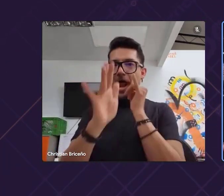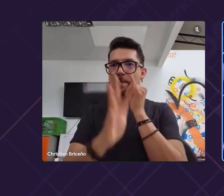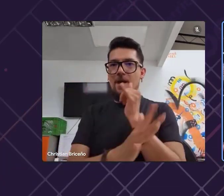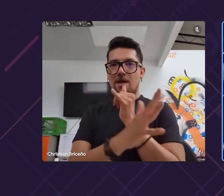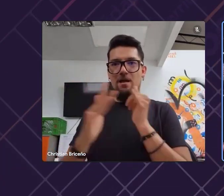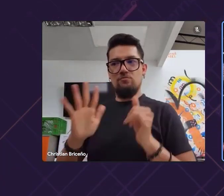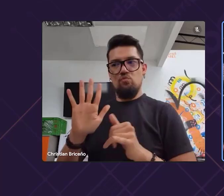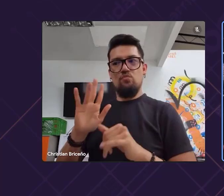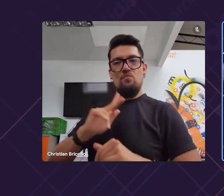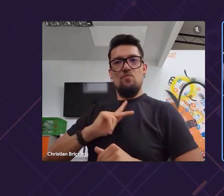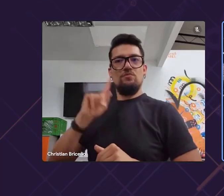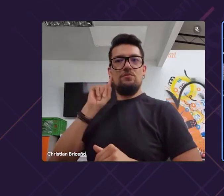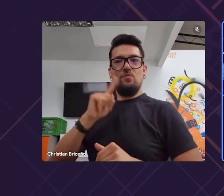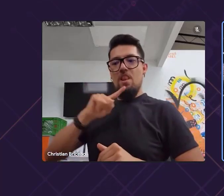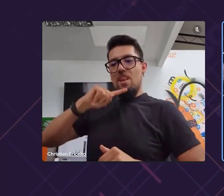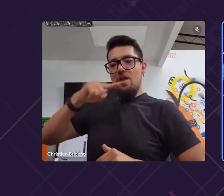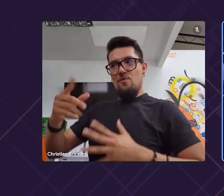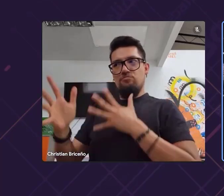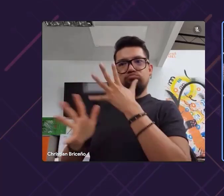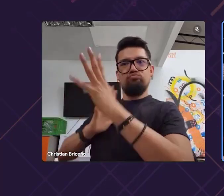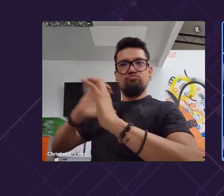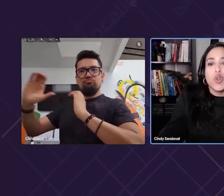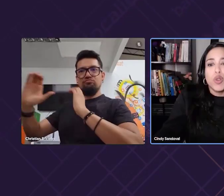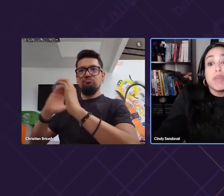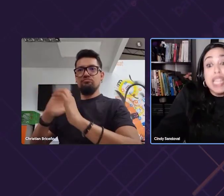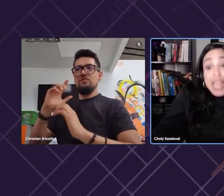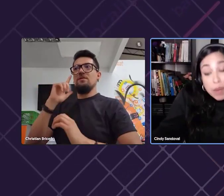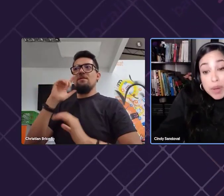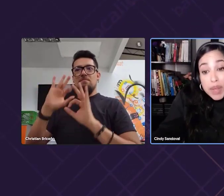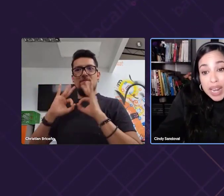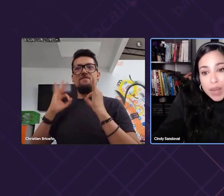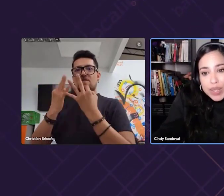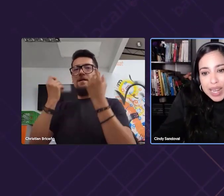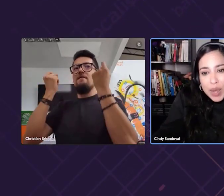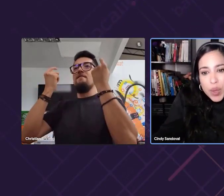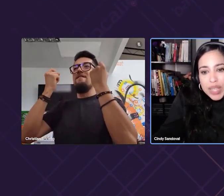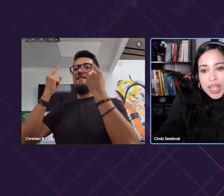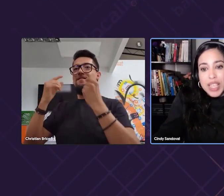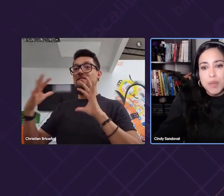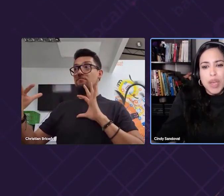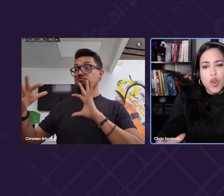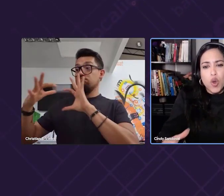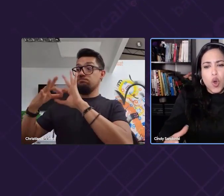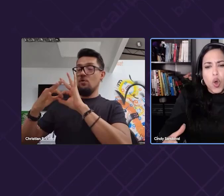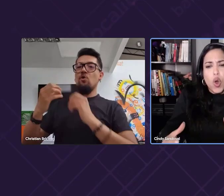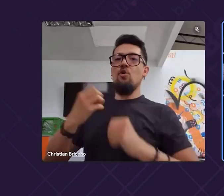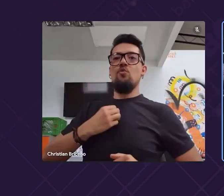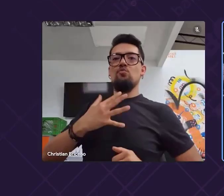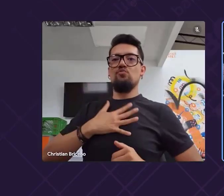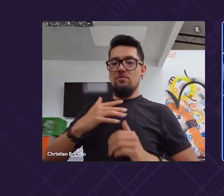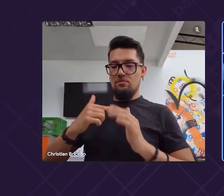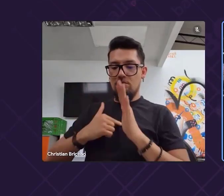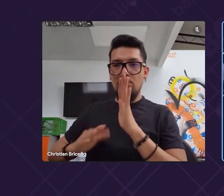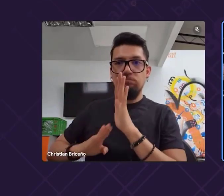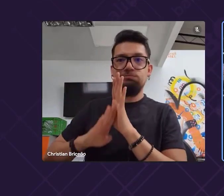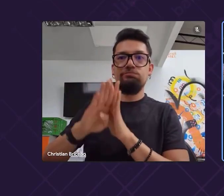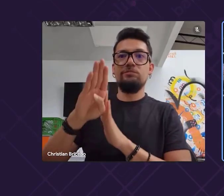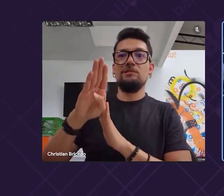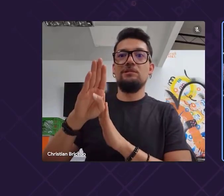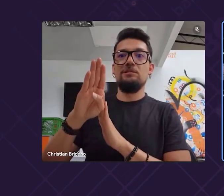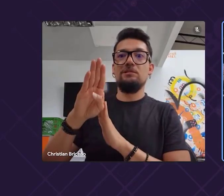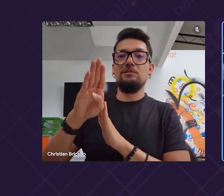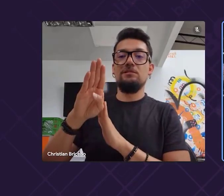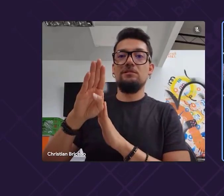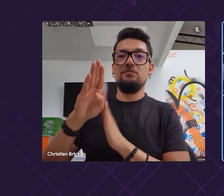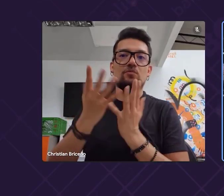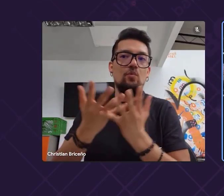señas. Em, Obviamente, pues nosotros, mi primera lengua es la lengua de señas, pero muchas